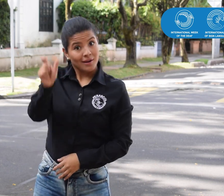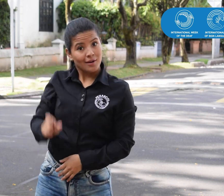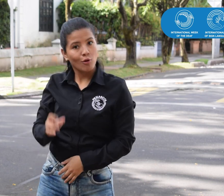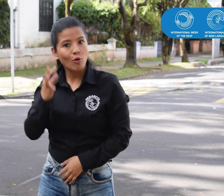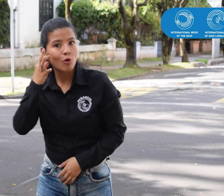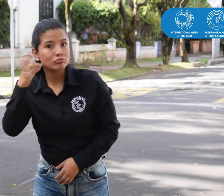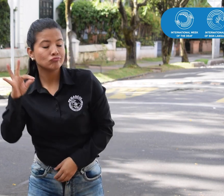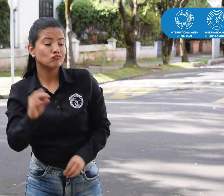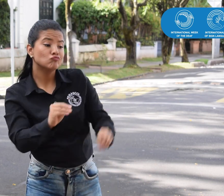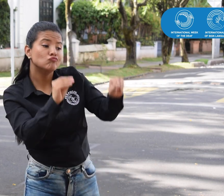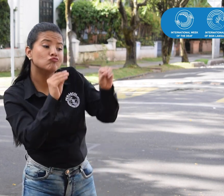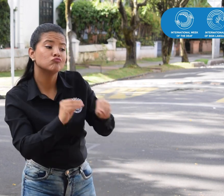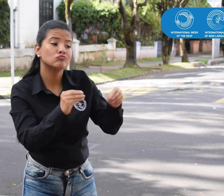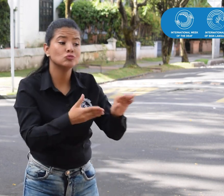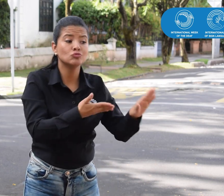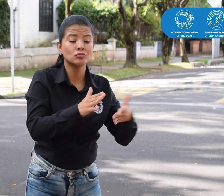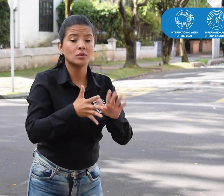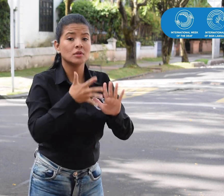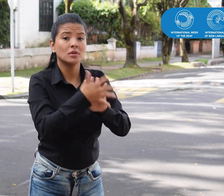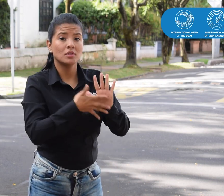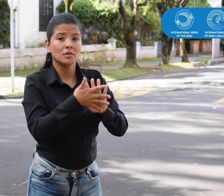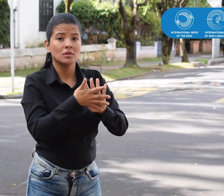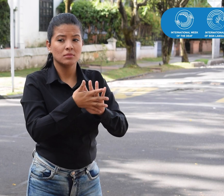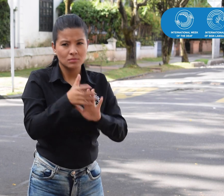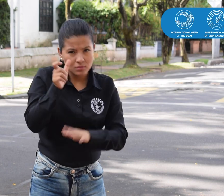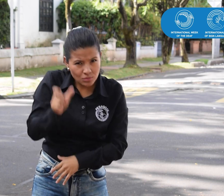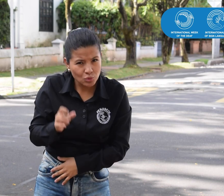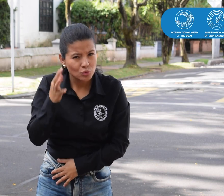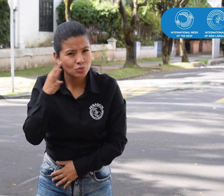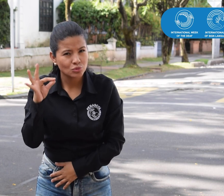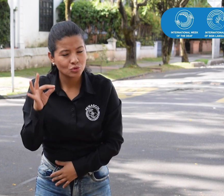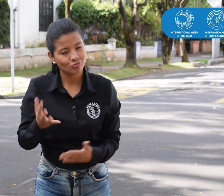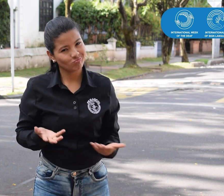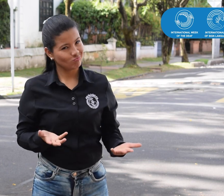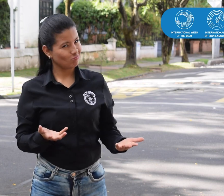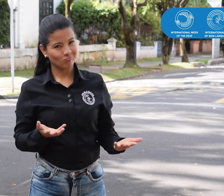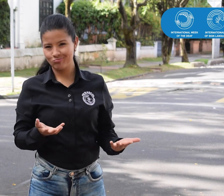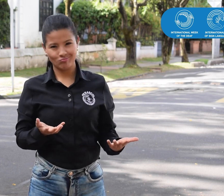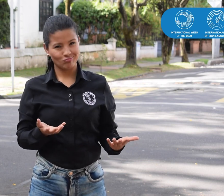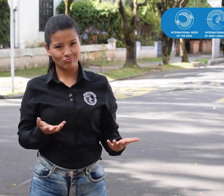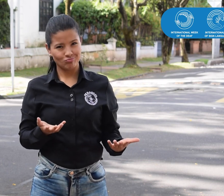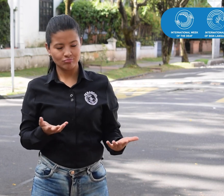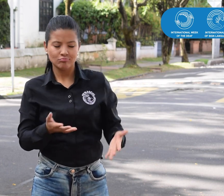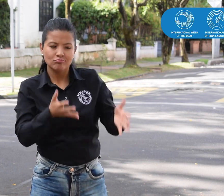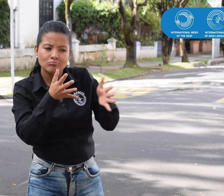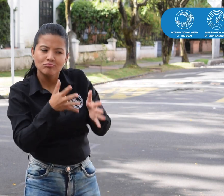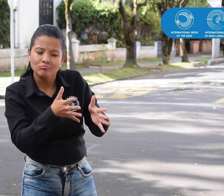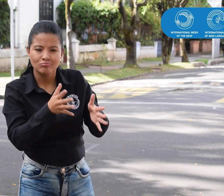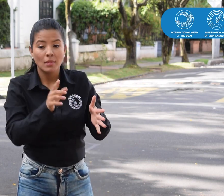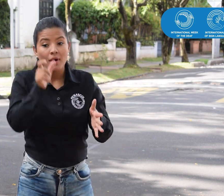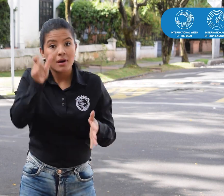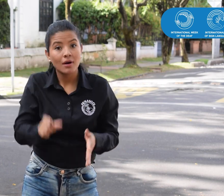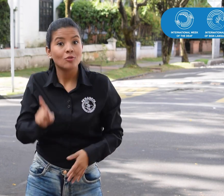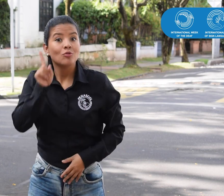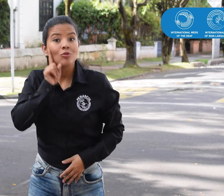pero no son las personas oyentes quienes deben impartir la enseñanza deben hacerlo las personas